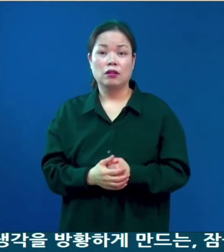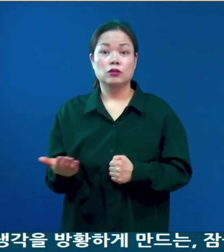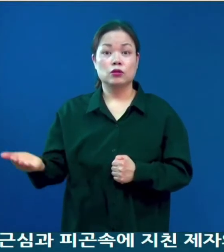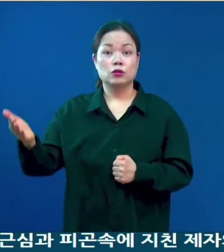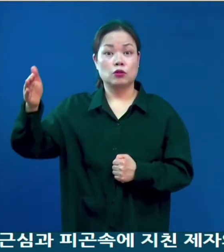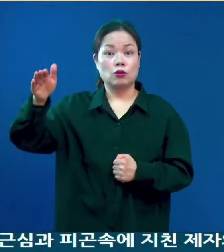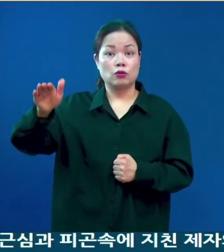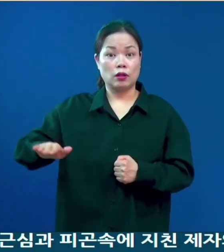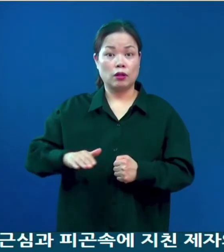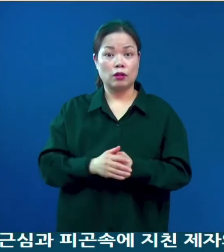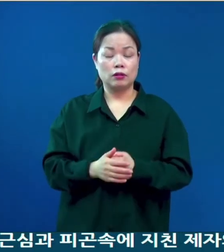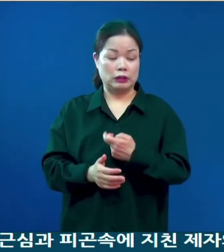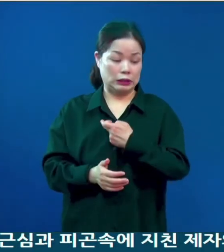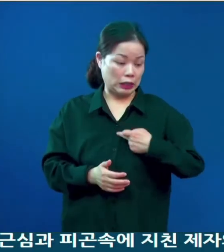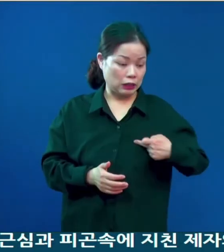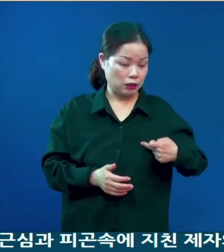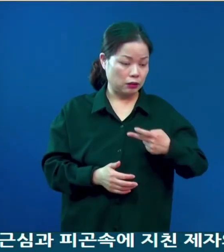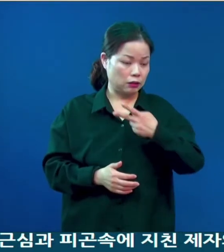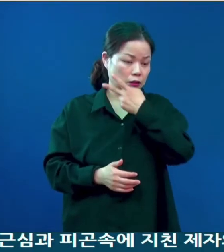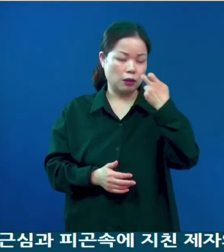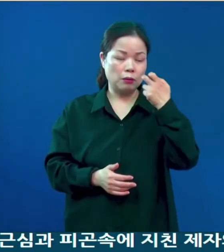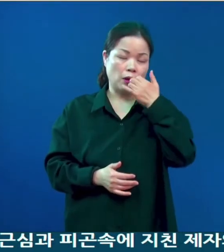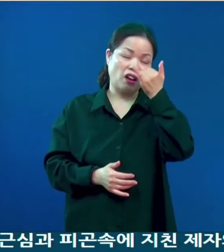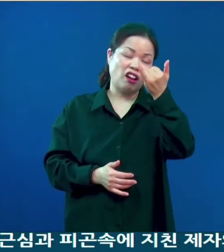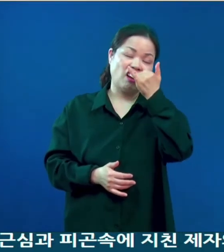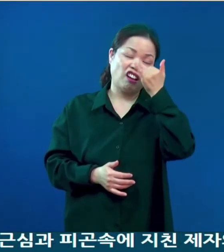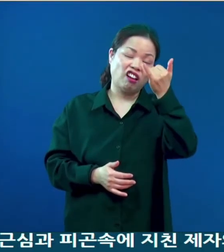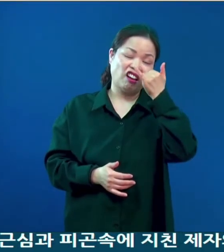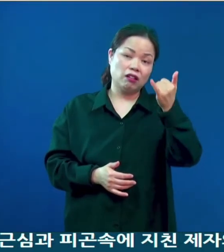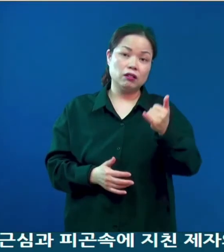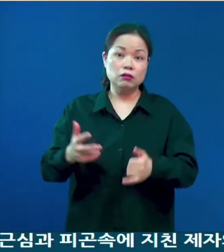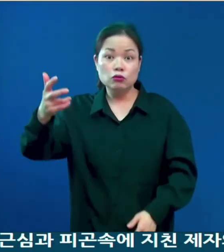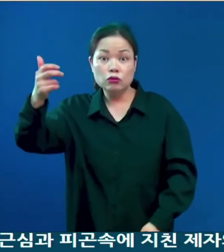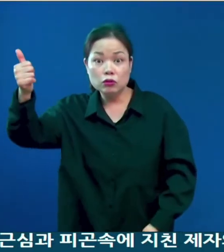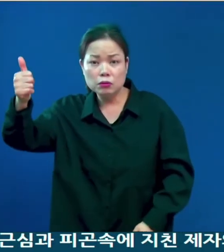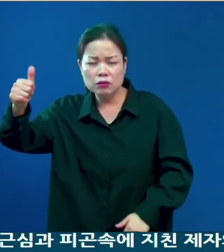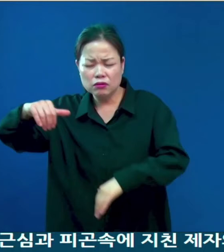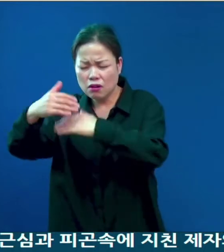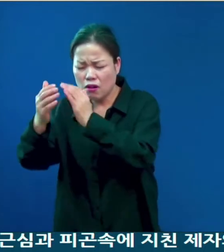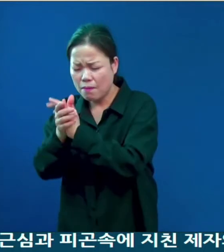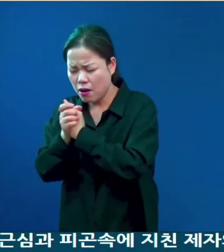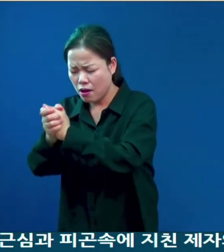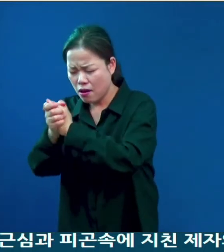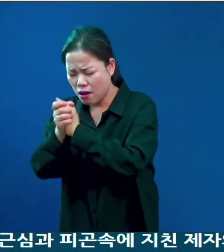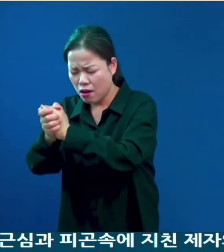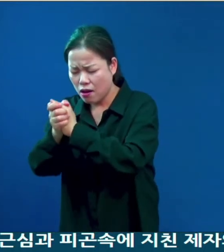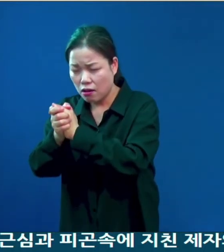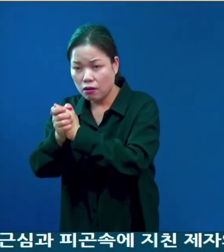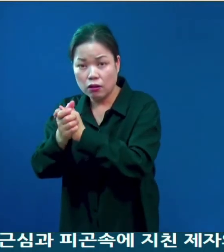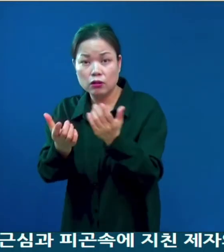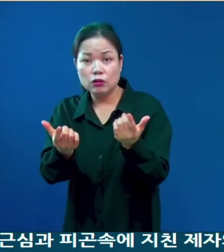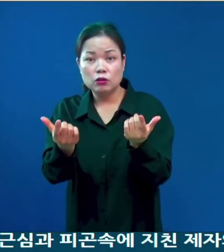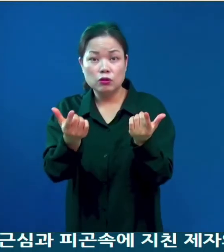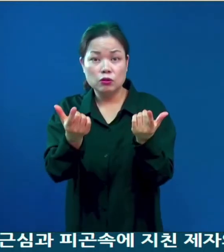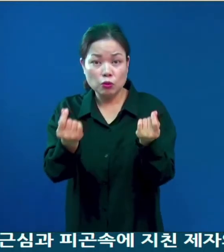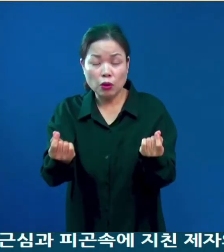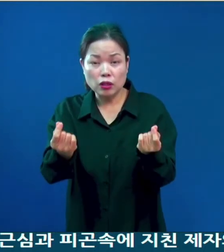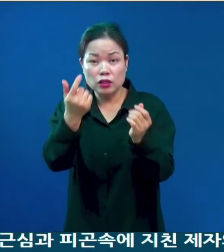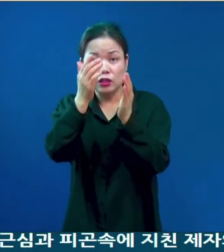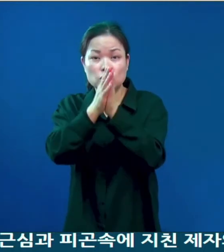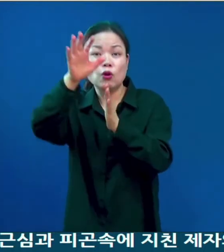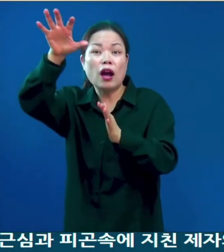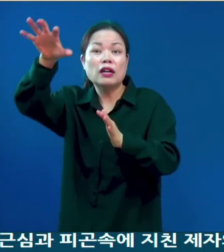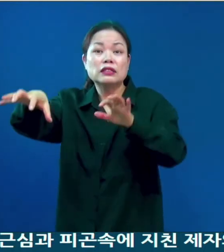그런데 제자들은 잠을 쿨쿨 자고 있고 주님은 전심으로 기도하고 있어요. 이게 똑같은 겟세마네 기도의 장소에